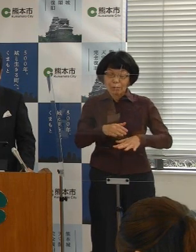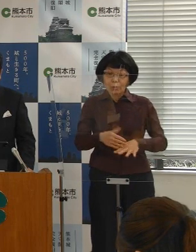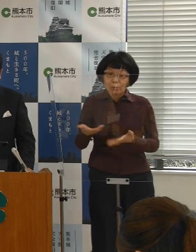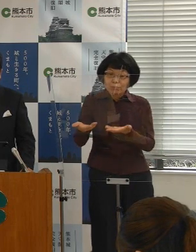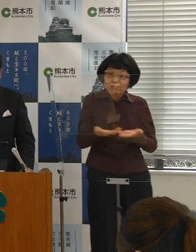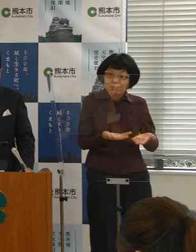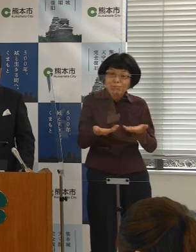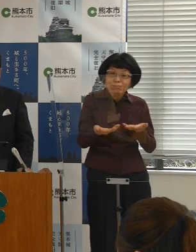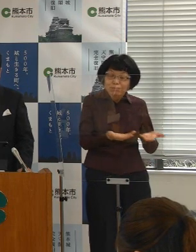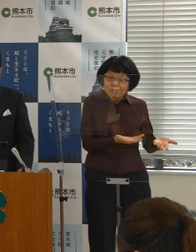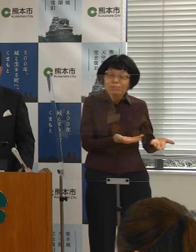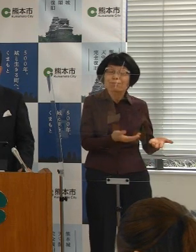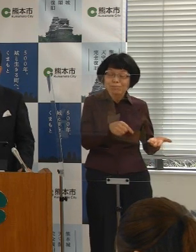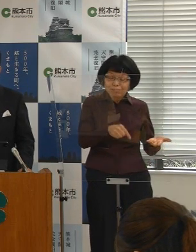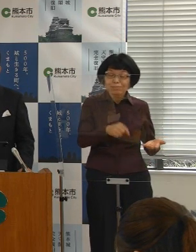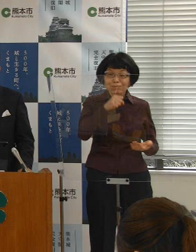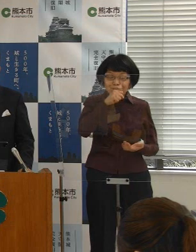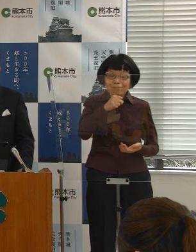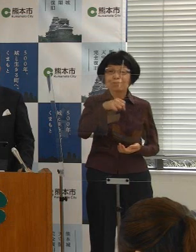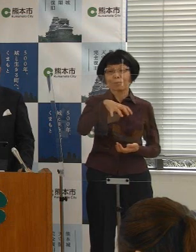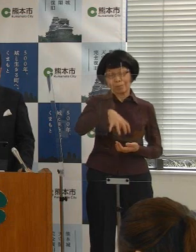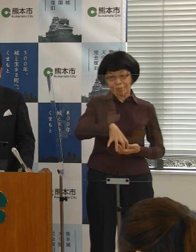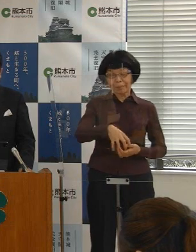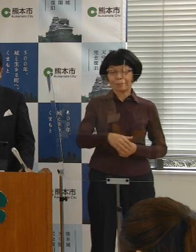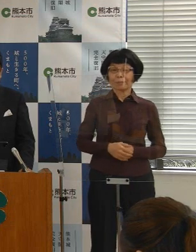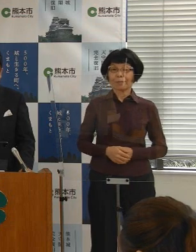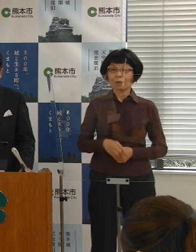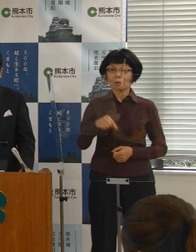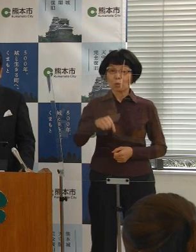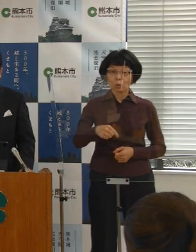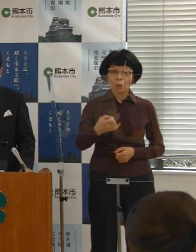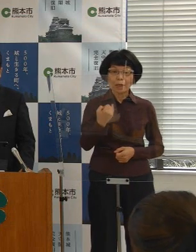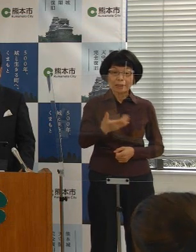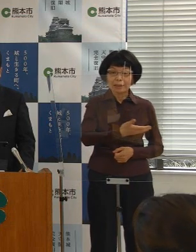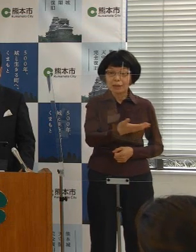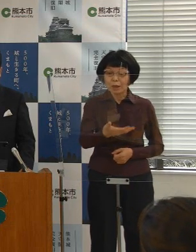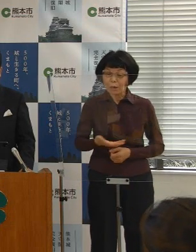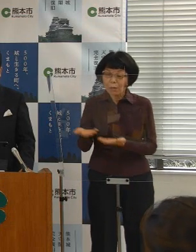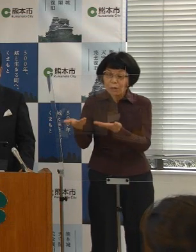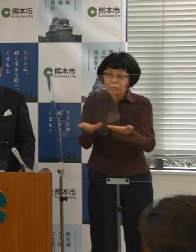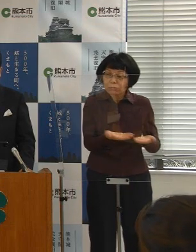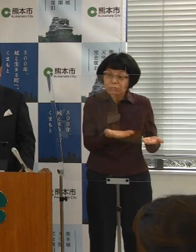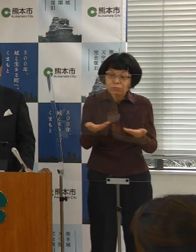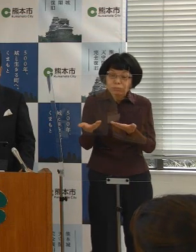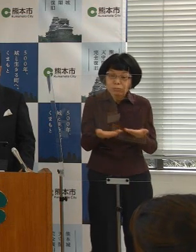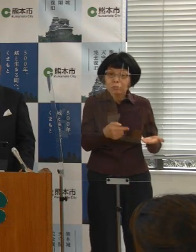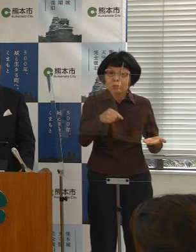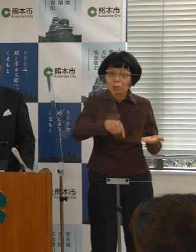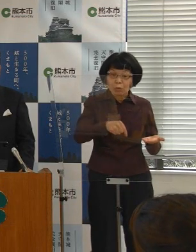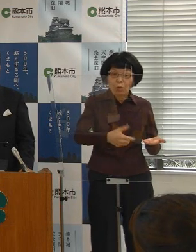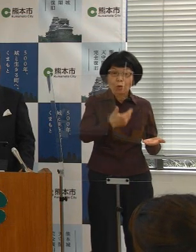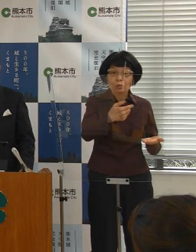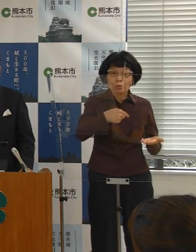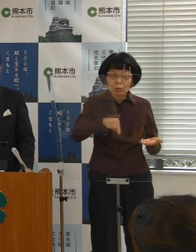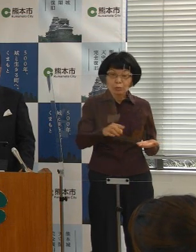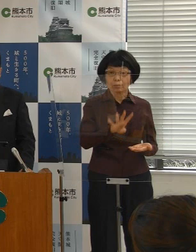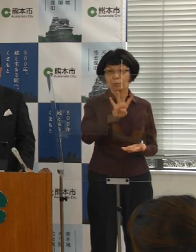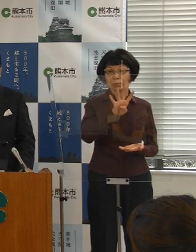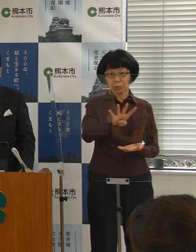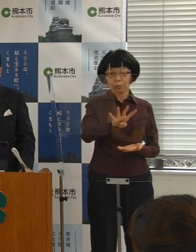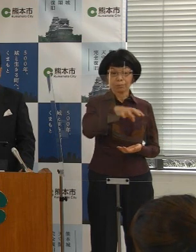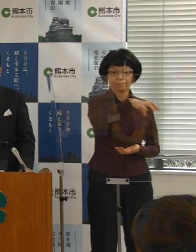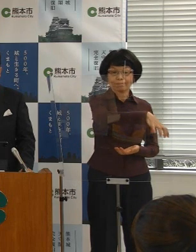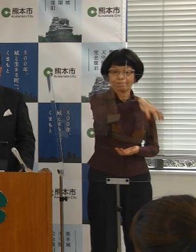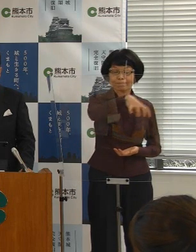。本県においてはこの白川流域灌漑用水群を含む4つの地区が